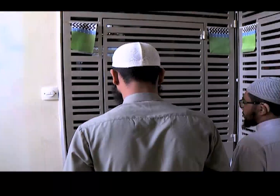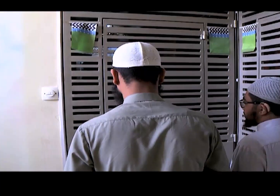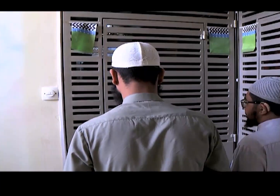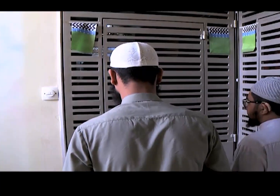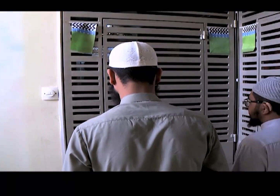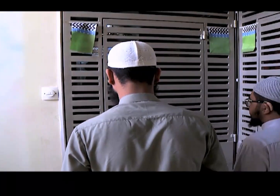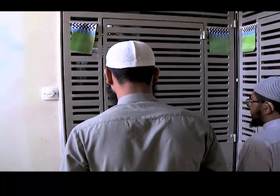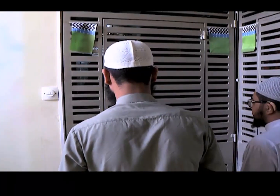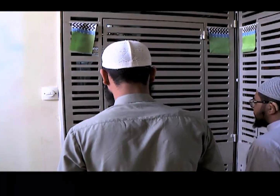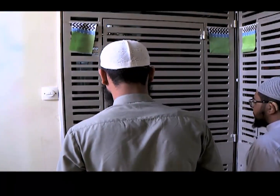ہمارا